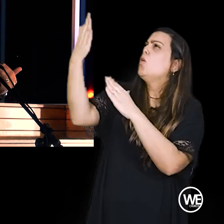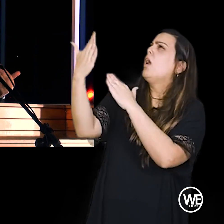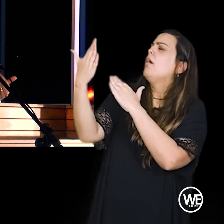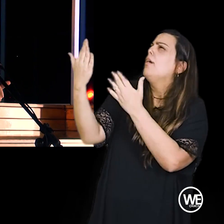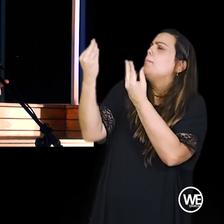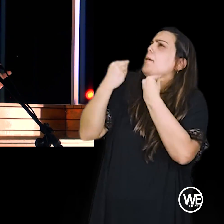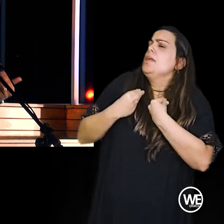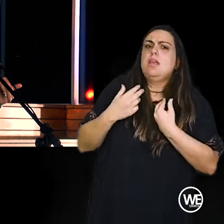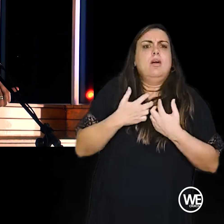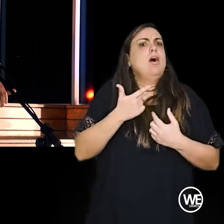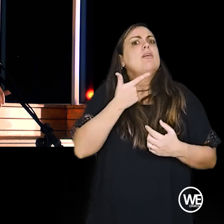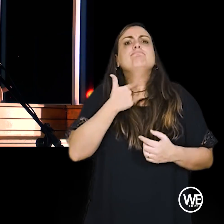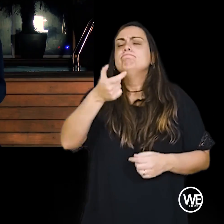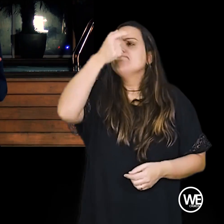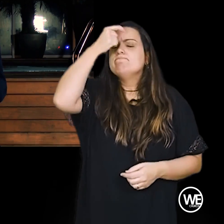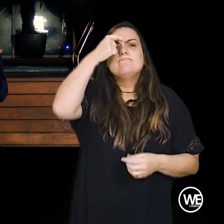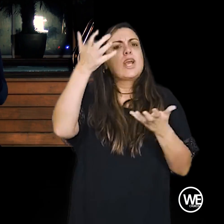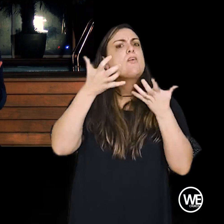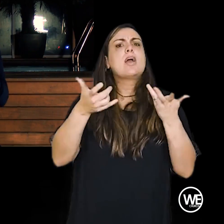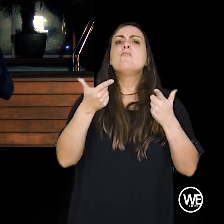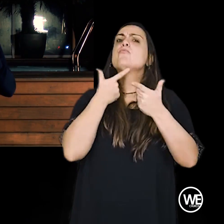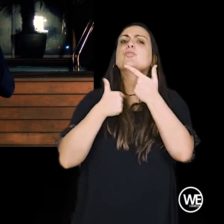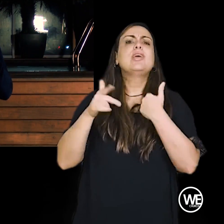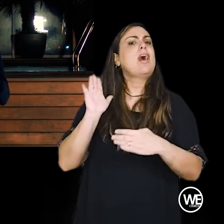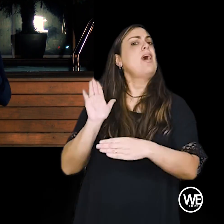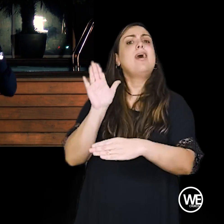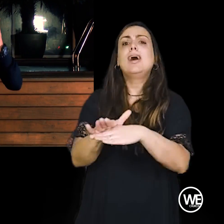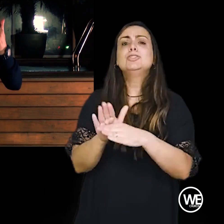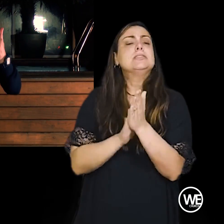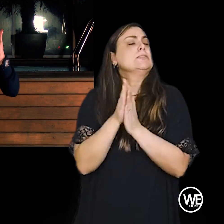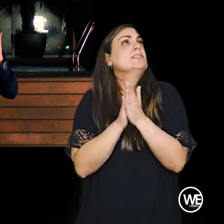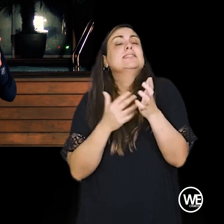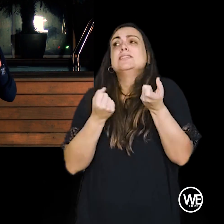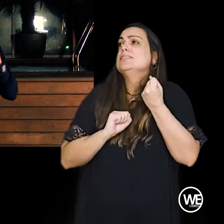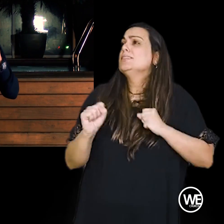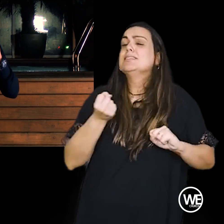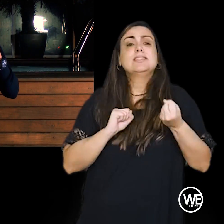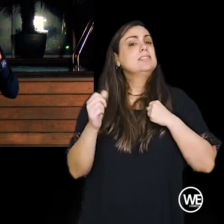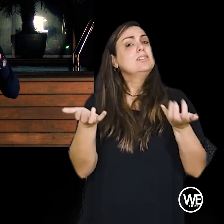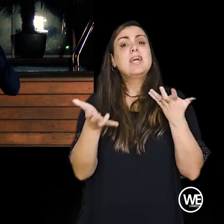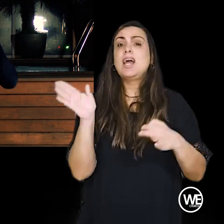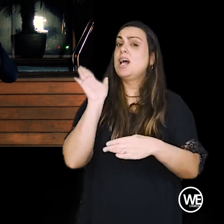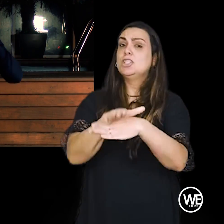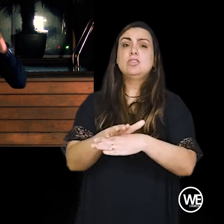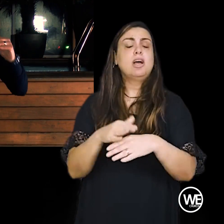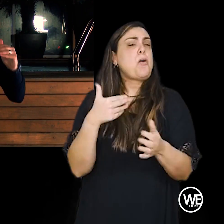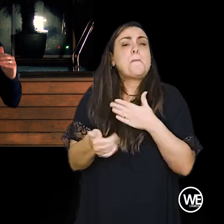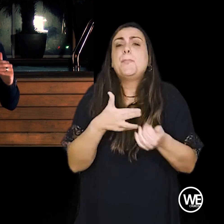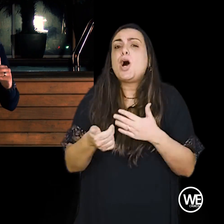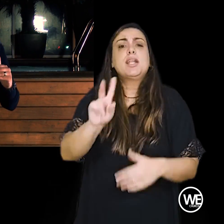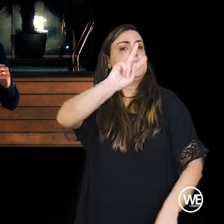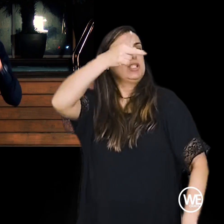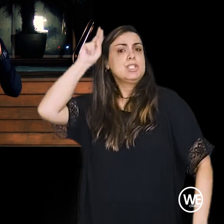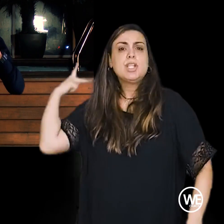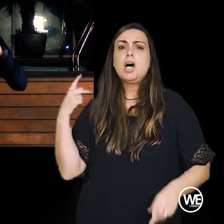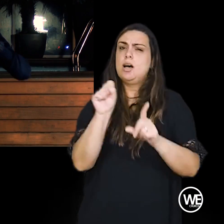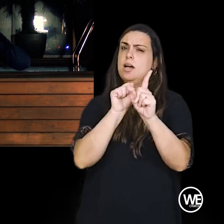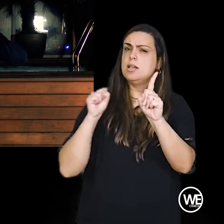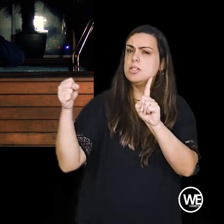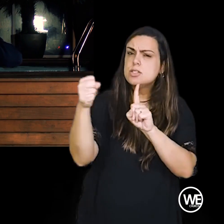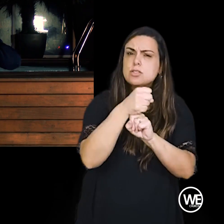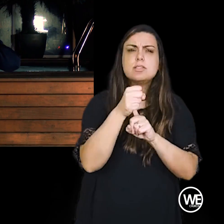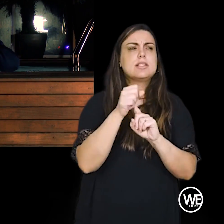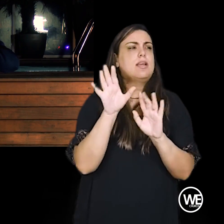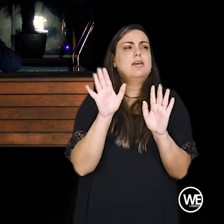trouxe um desejo de poder ajudar profundamente, mesmo que o histórico da sociedade, o